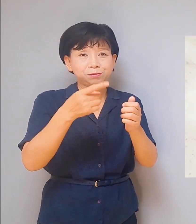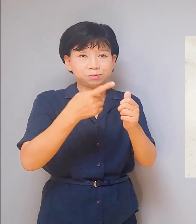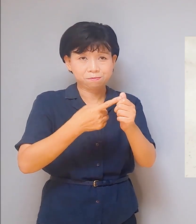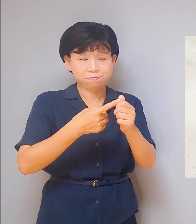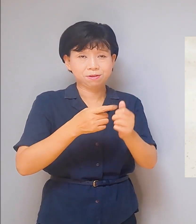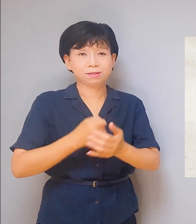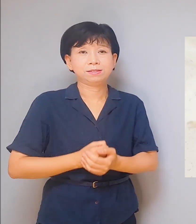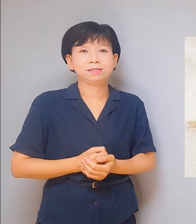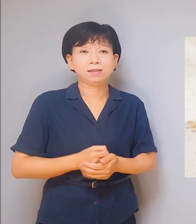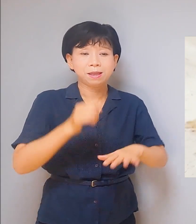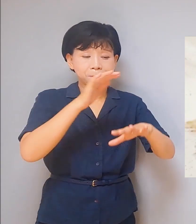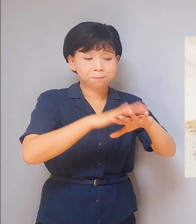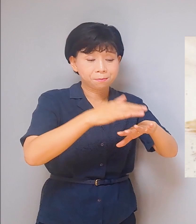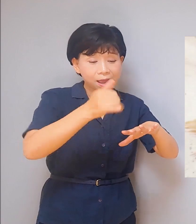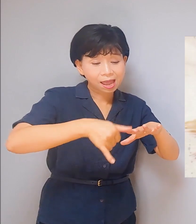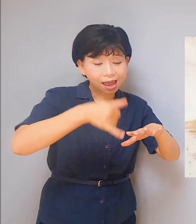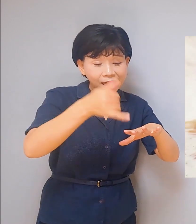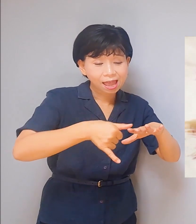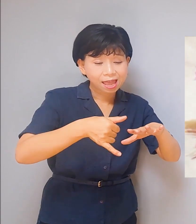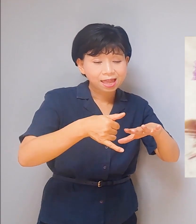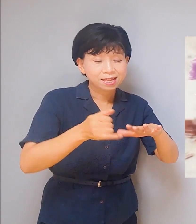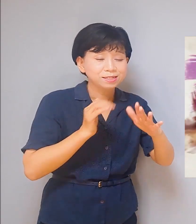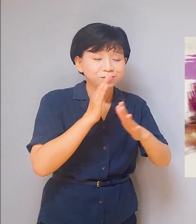텃밭에서 가꾼 첫 채소,